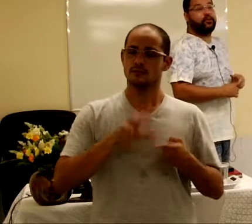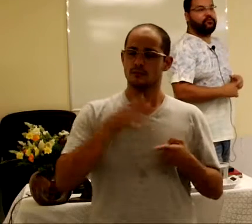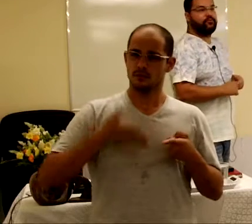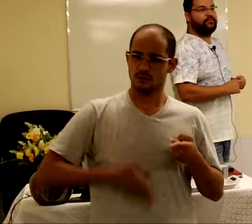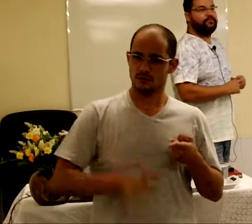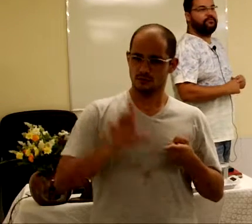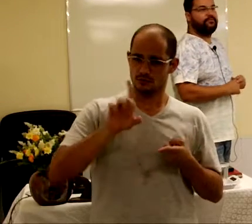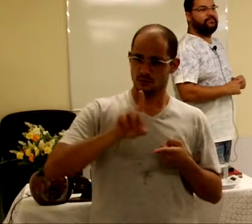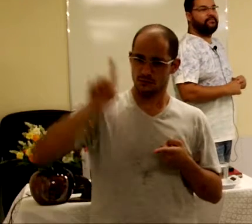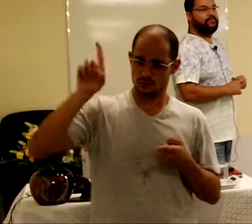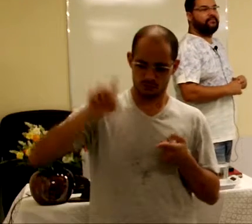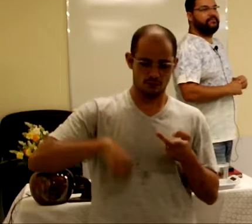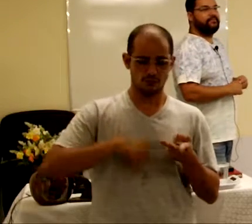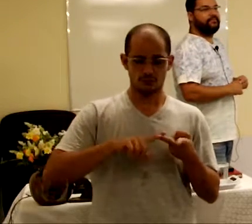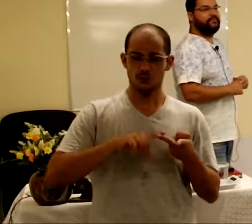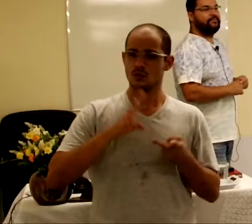a Deus.